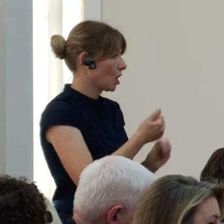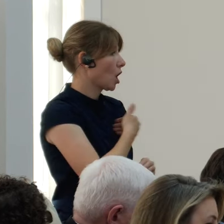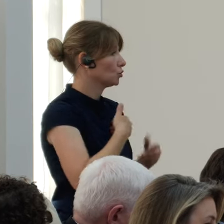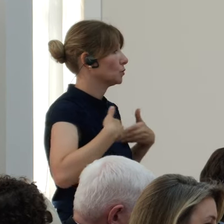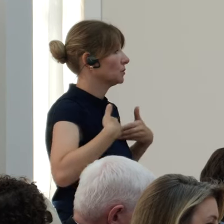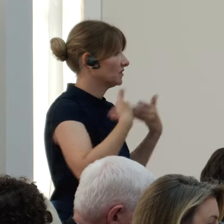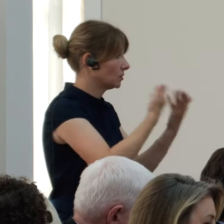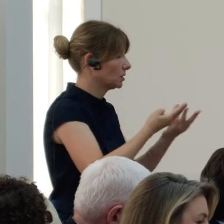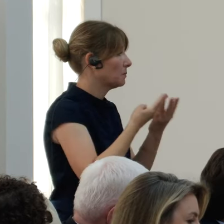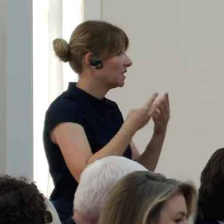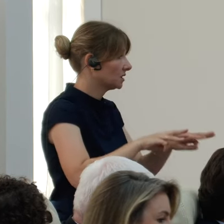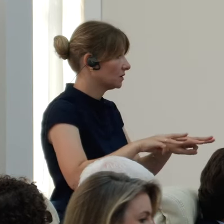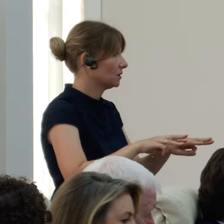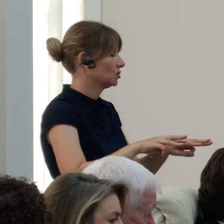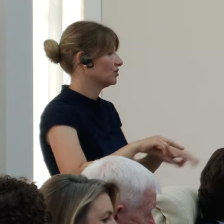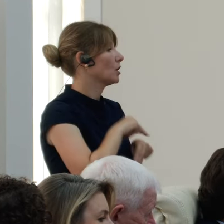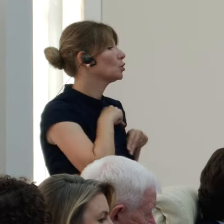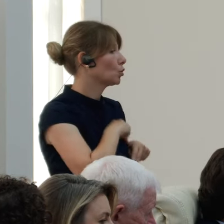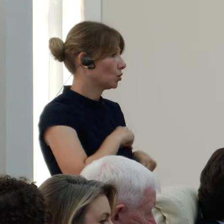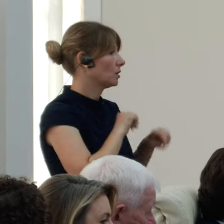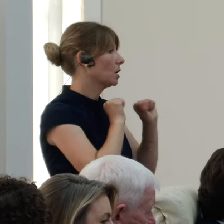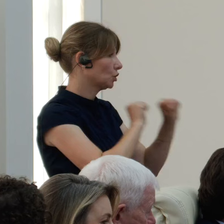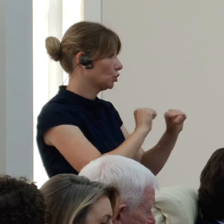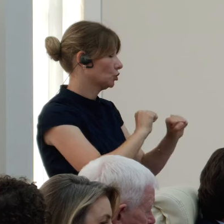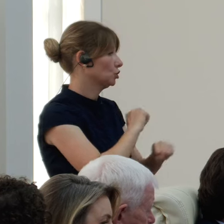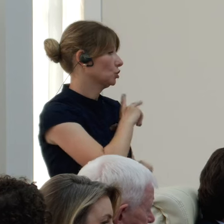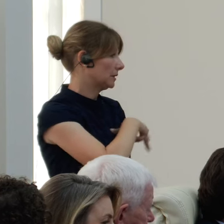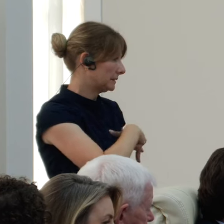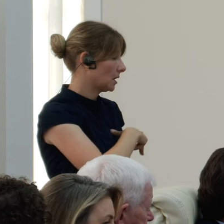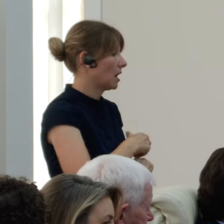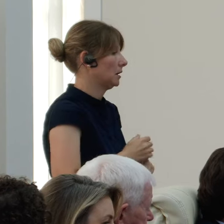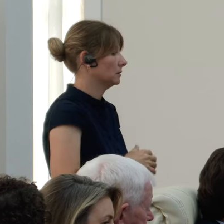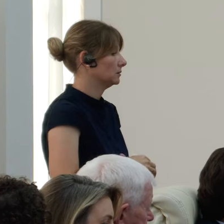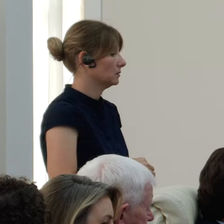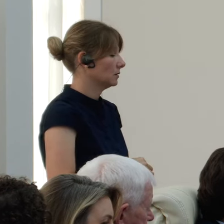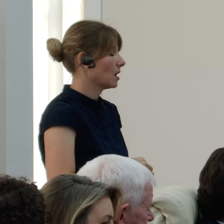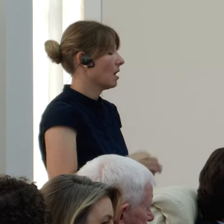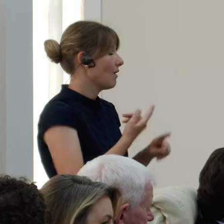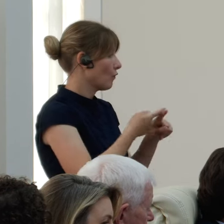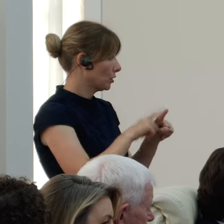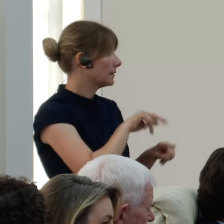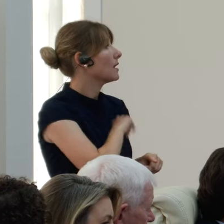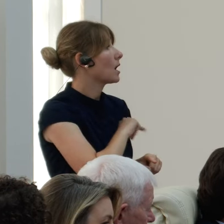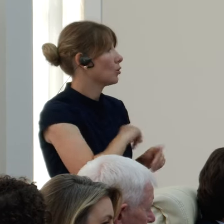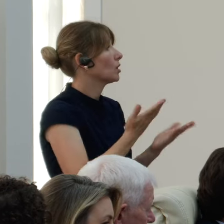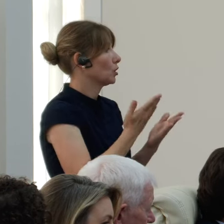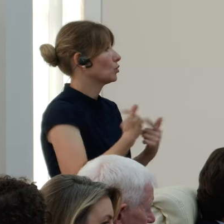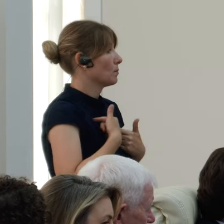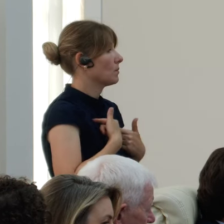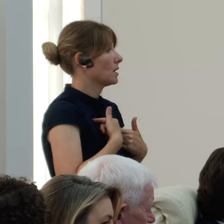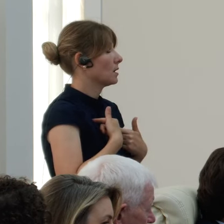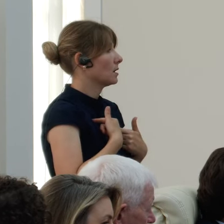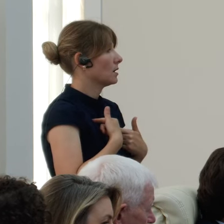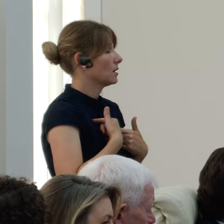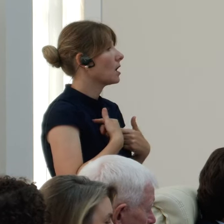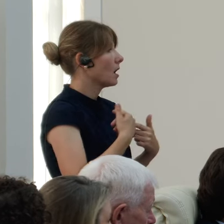felicit Ministerului Muncii și Protecției Sociale pentru înființarea acestui laborator de învățare Restart și, în final,